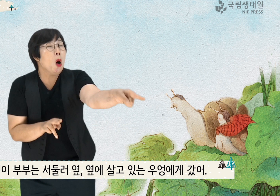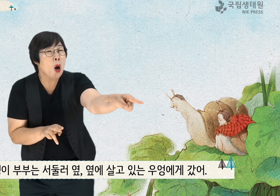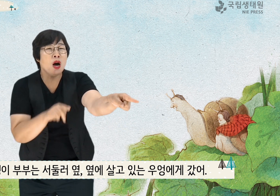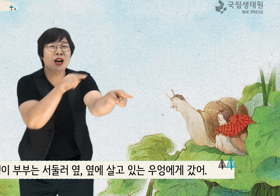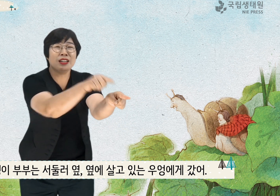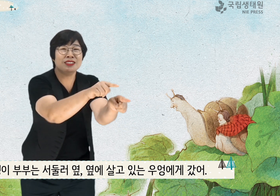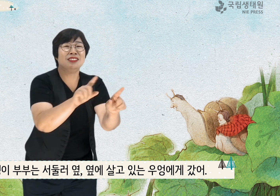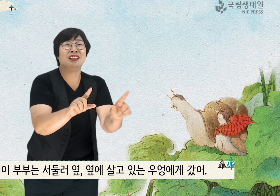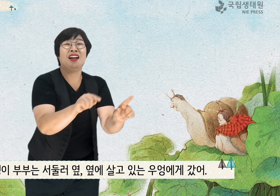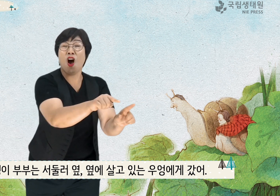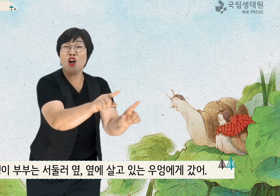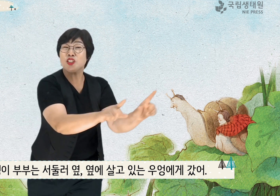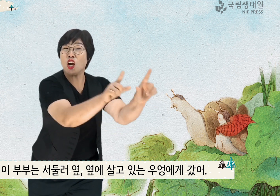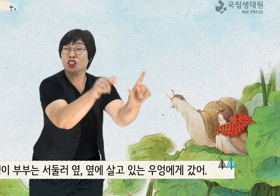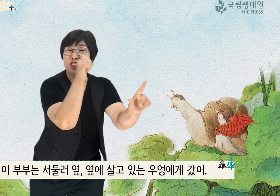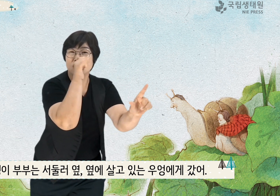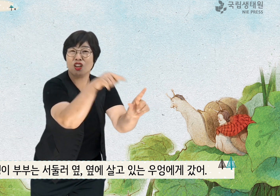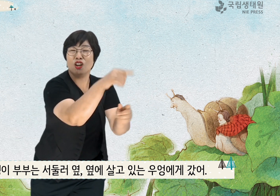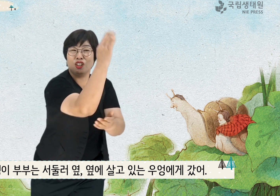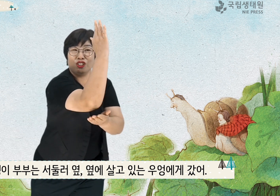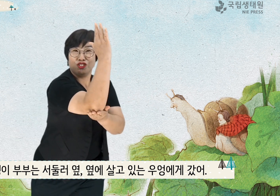우엉에게 갔어.